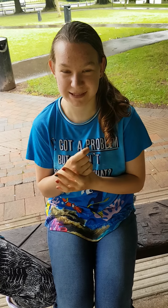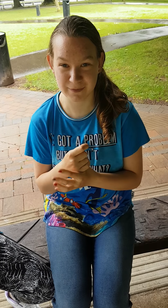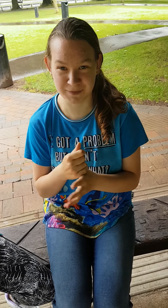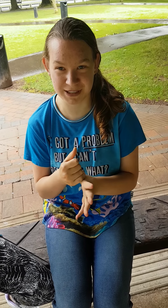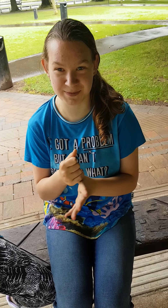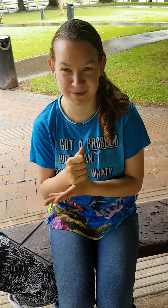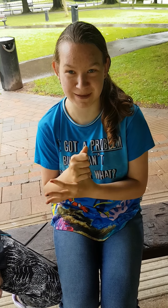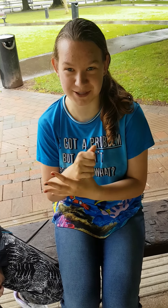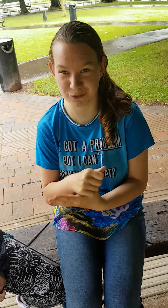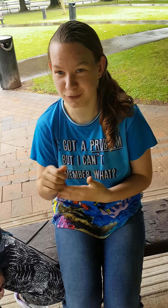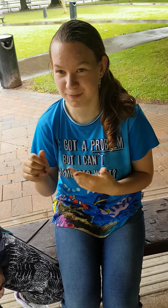Chciałabym kiedyś być w Paryżu.